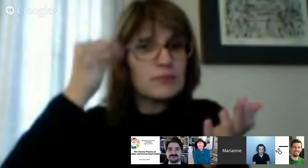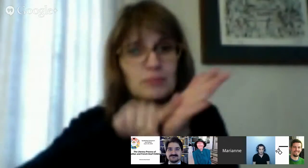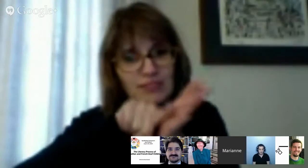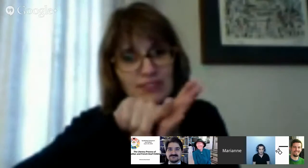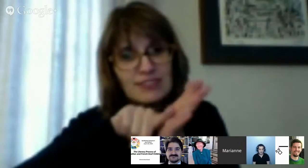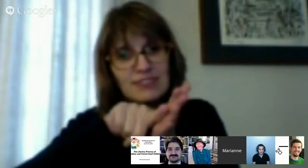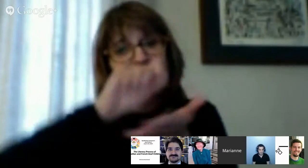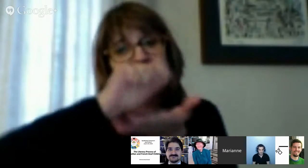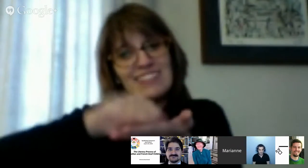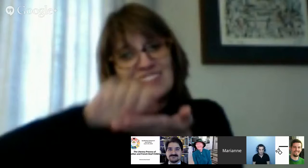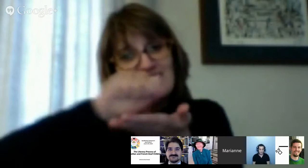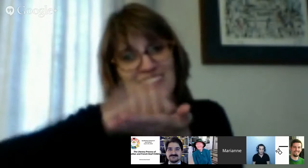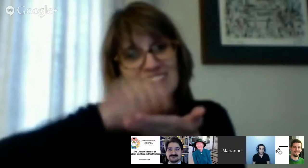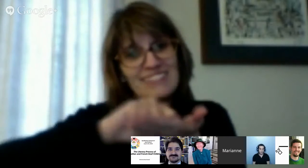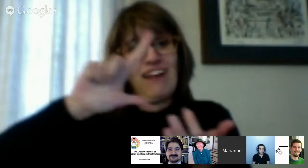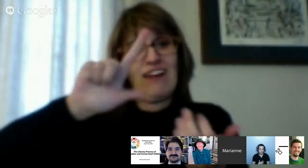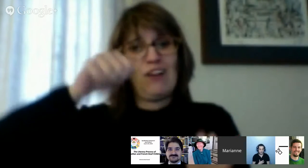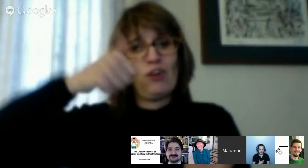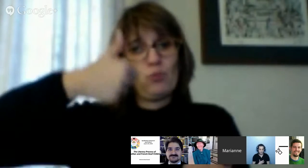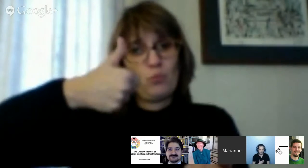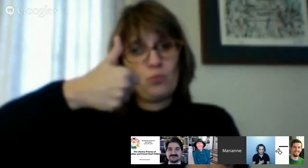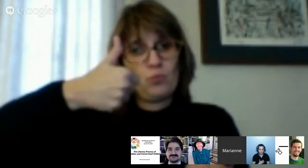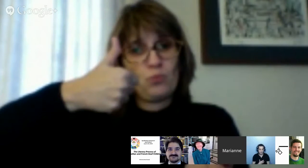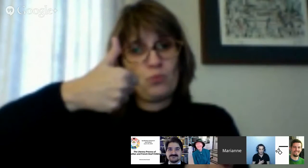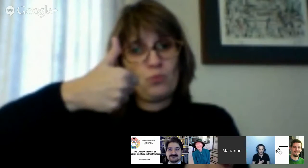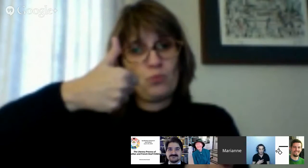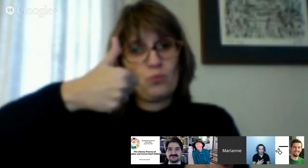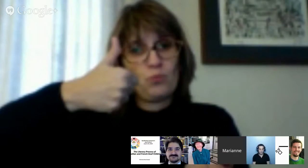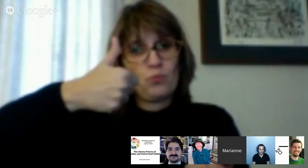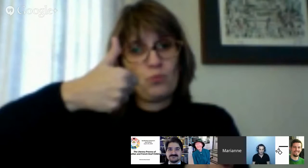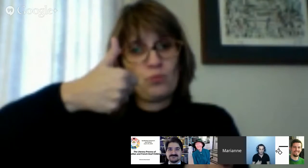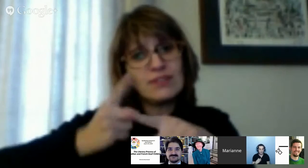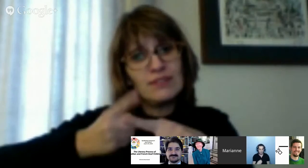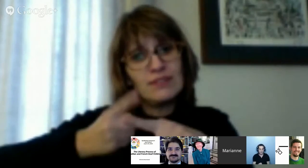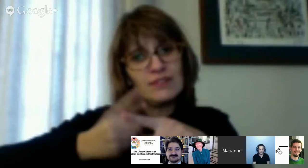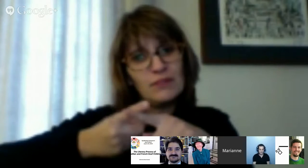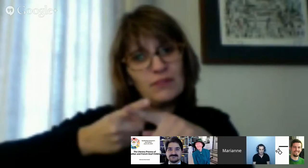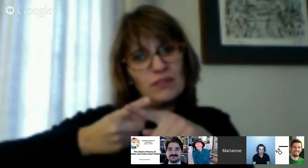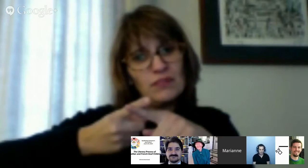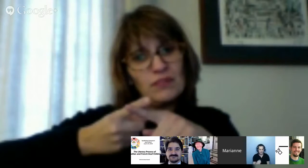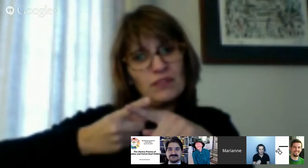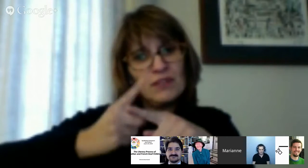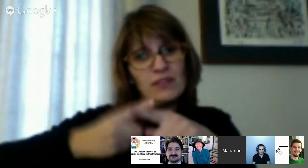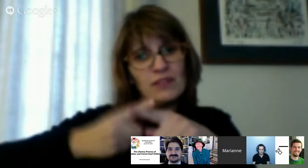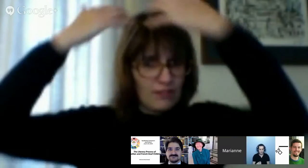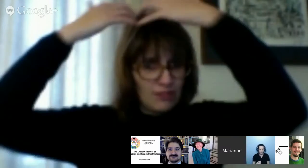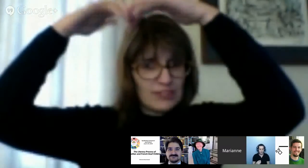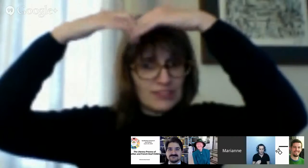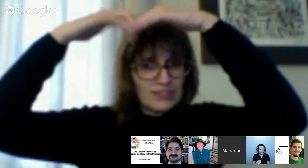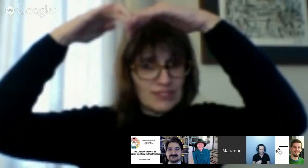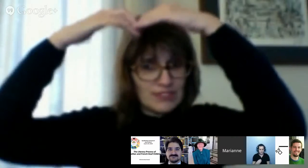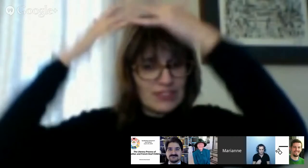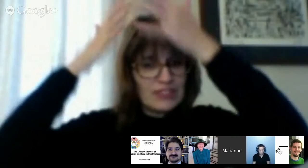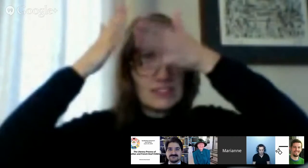nós, ali, nos sentimos motivados a pesquisar. Precisamos